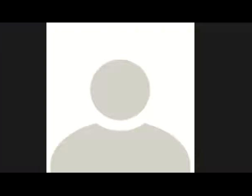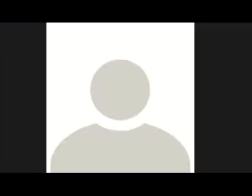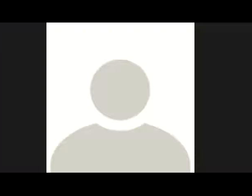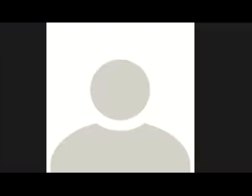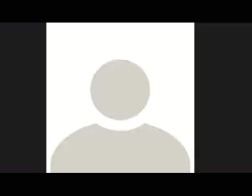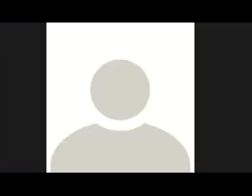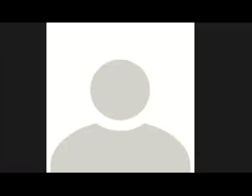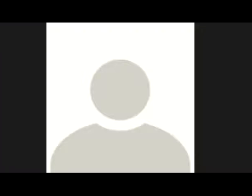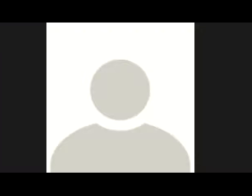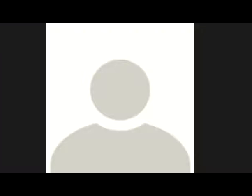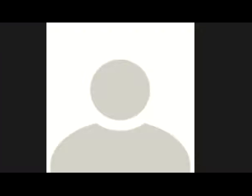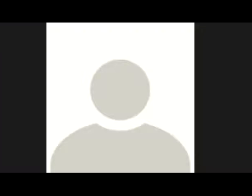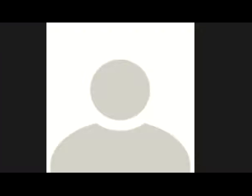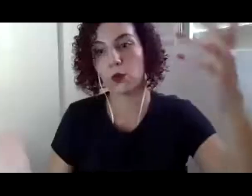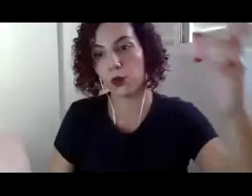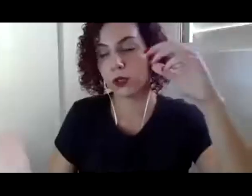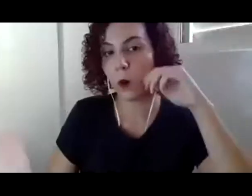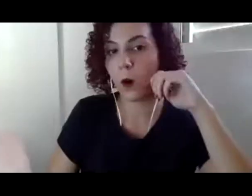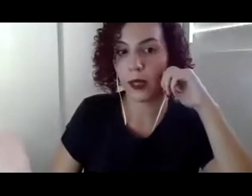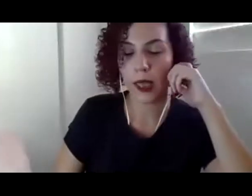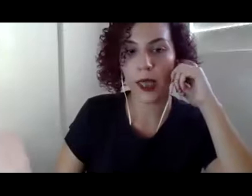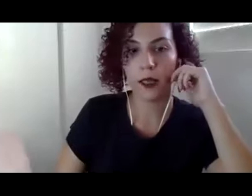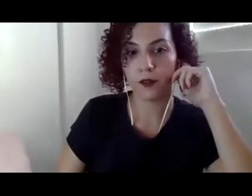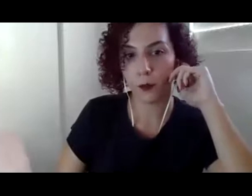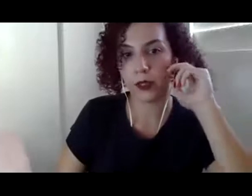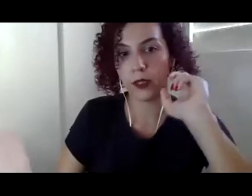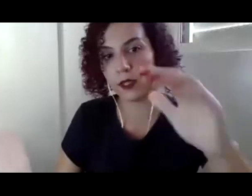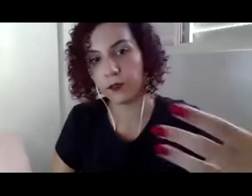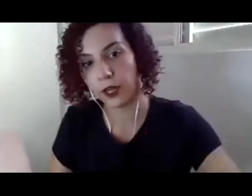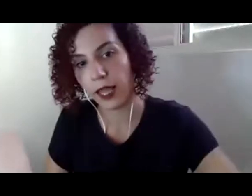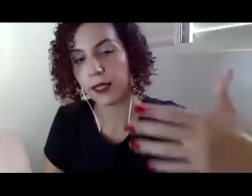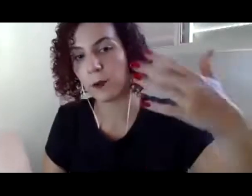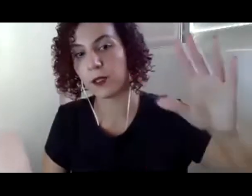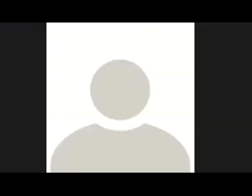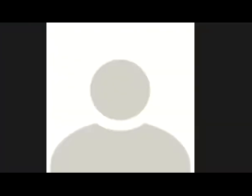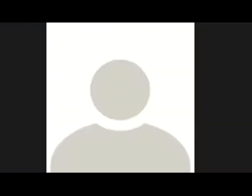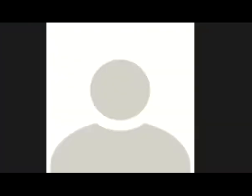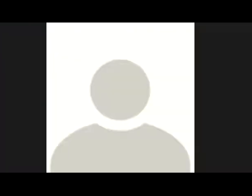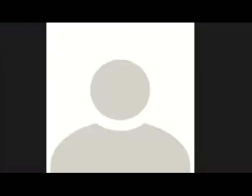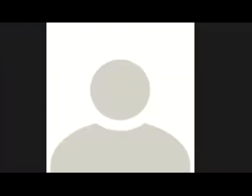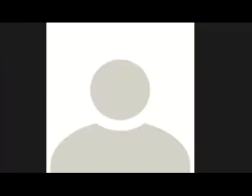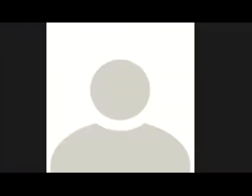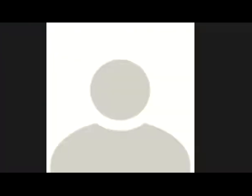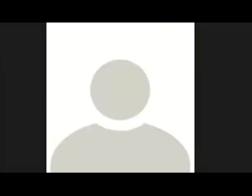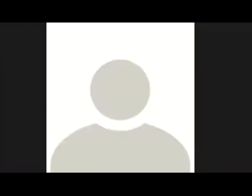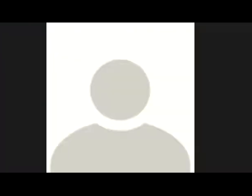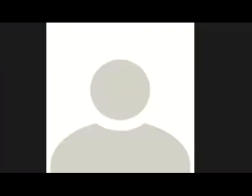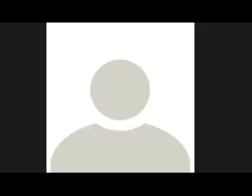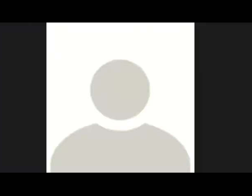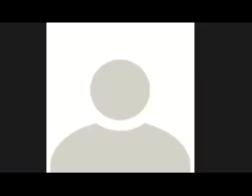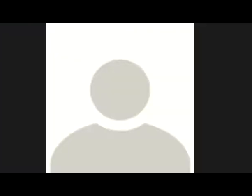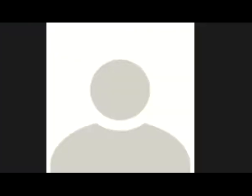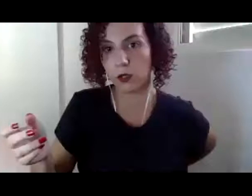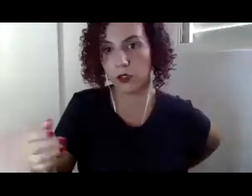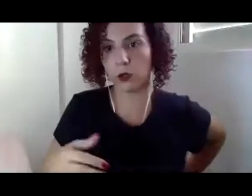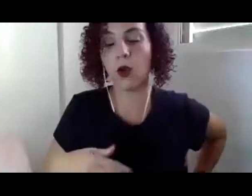né? Os outros cursos que eu comentei, Fabrício, esse da FENES, da Pastoral, são cursos, assim,